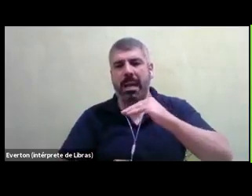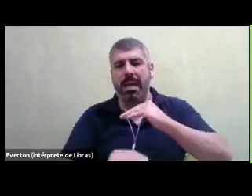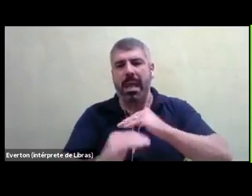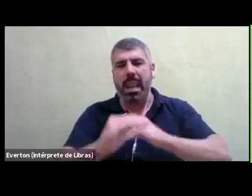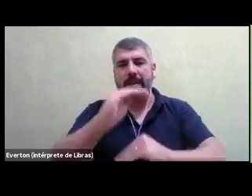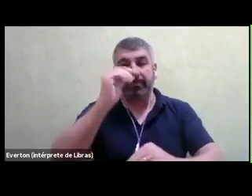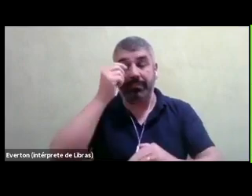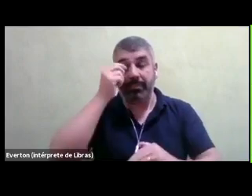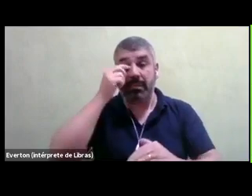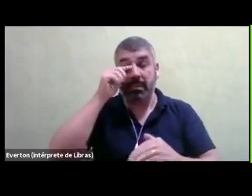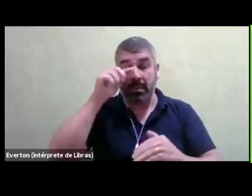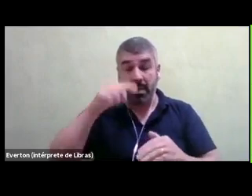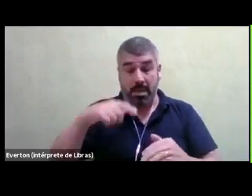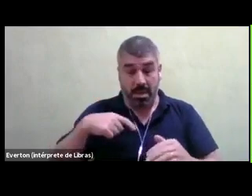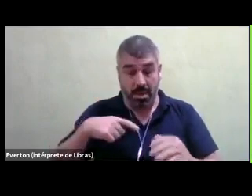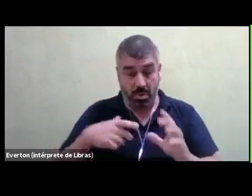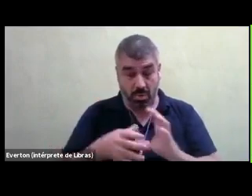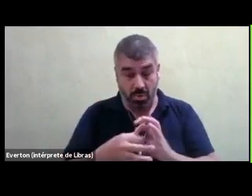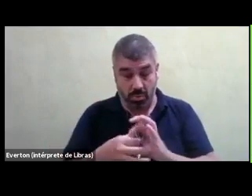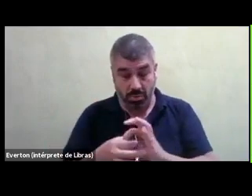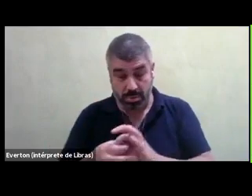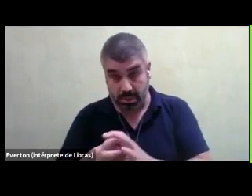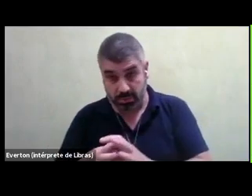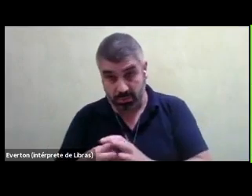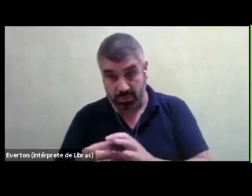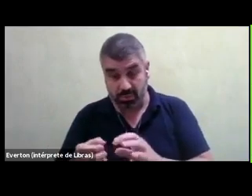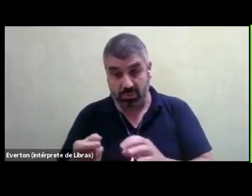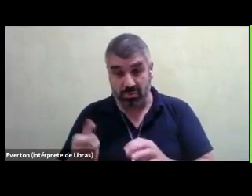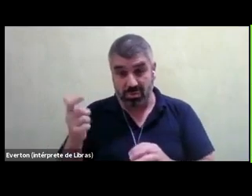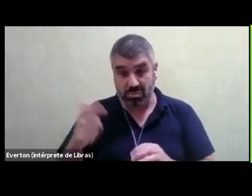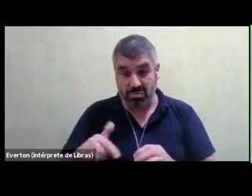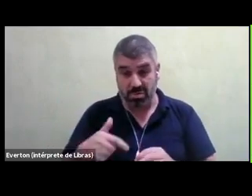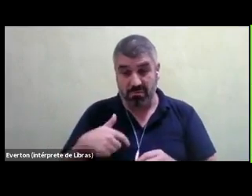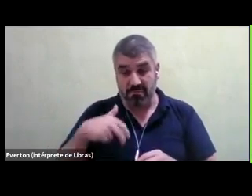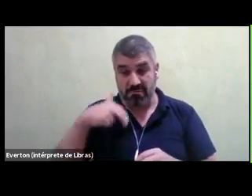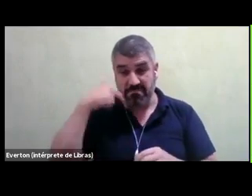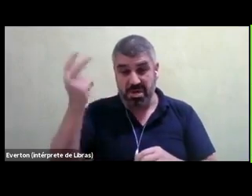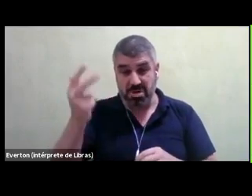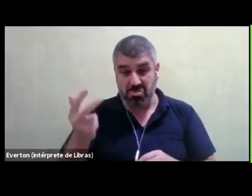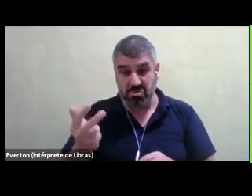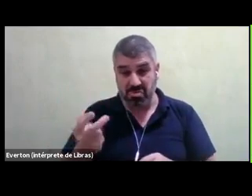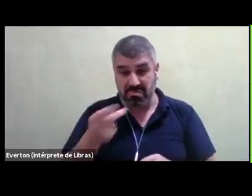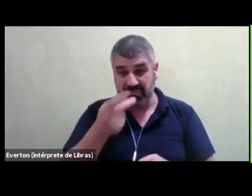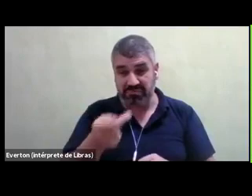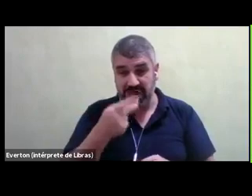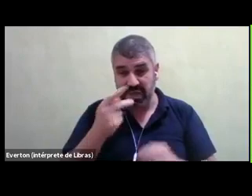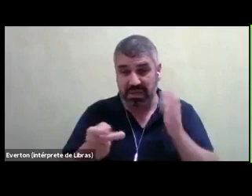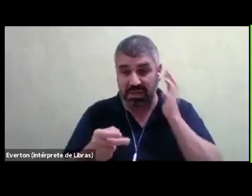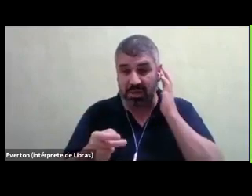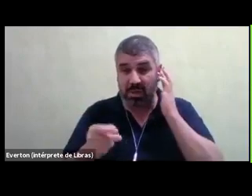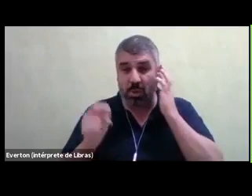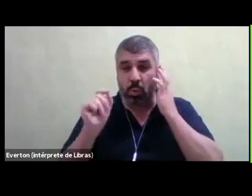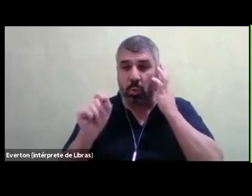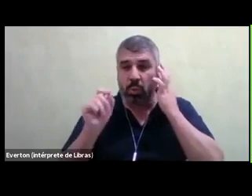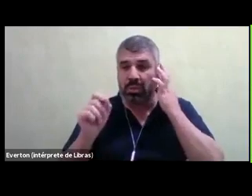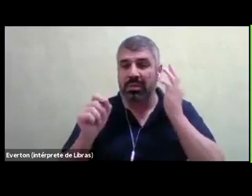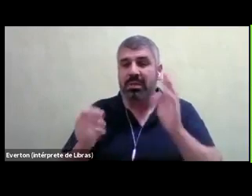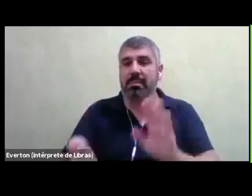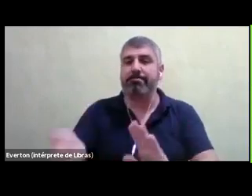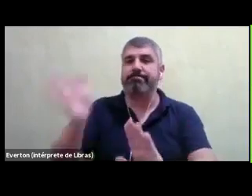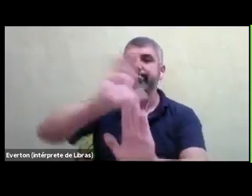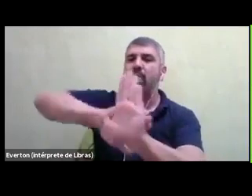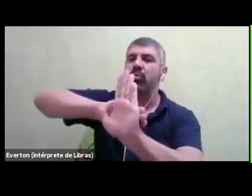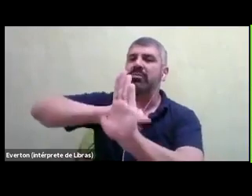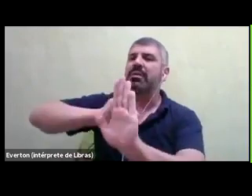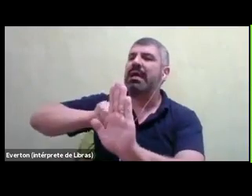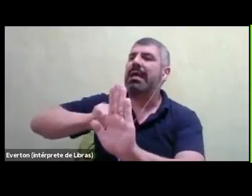nesse contexto, de novo, fico muito envergonhada de saber o que está por trás, né?